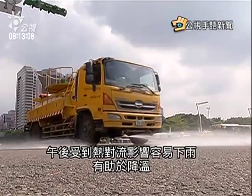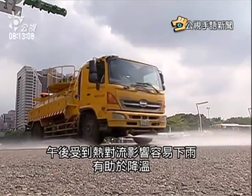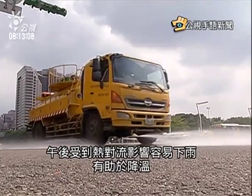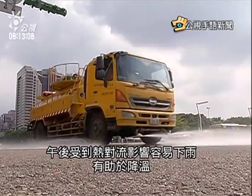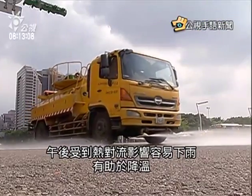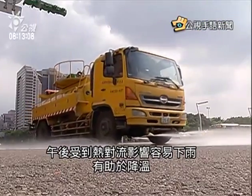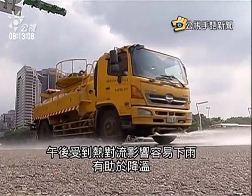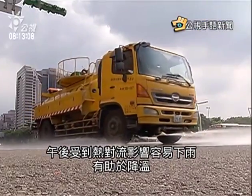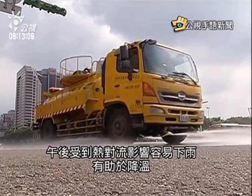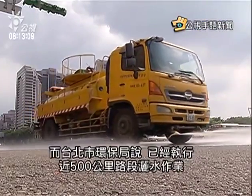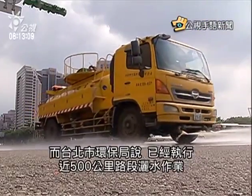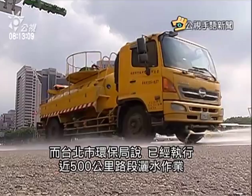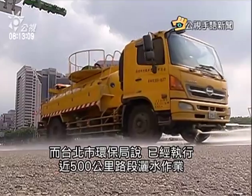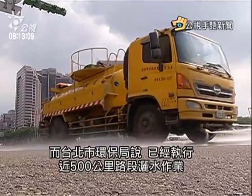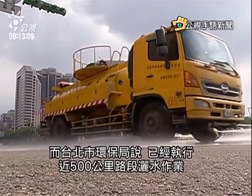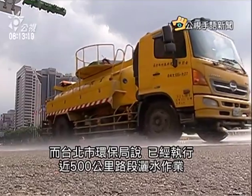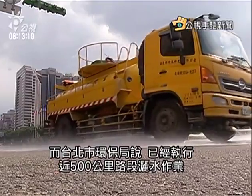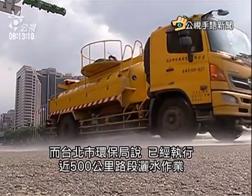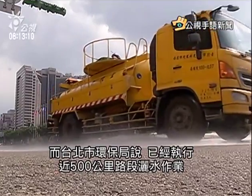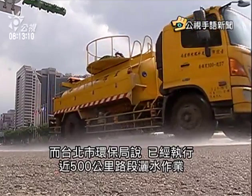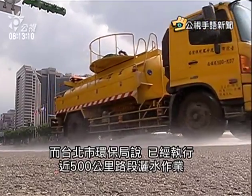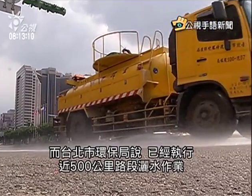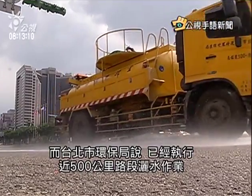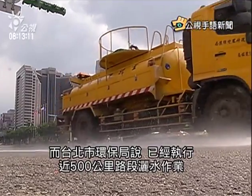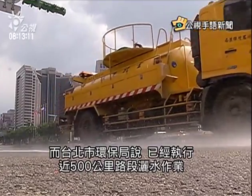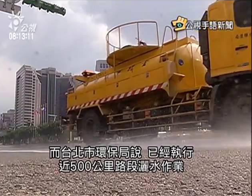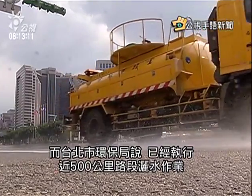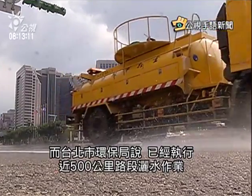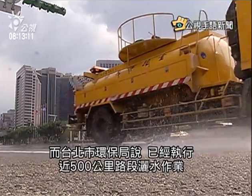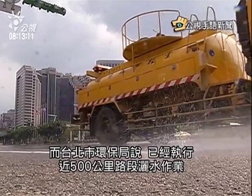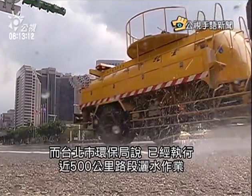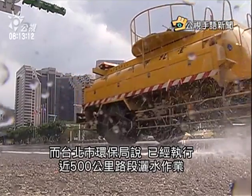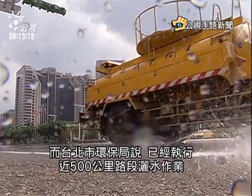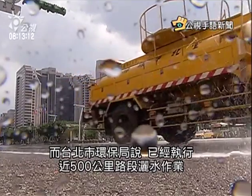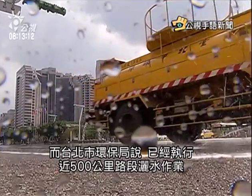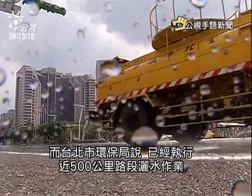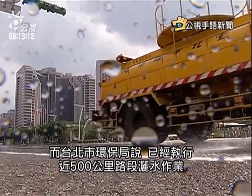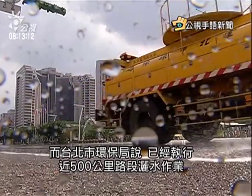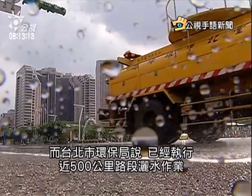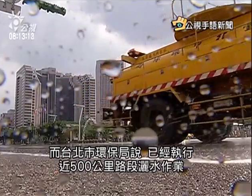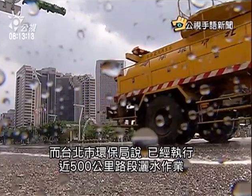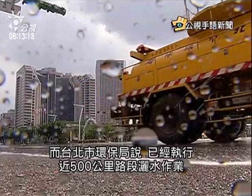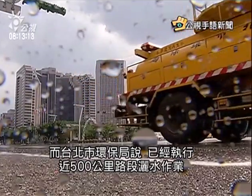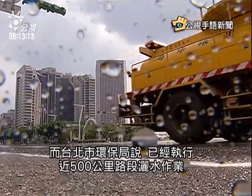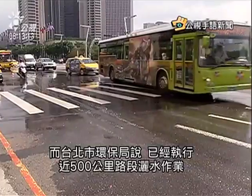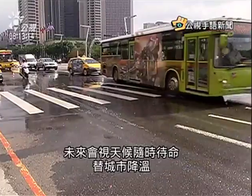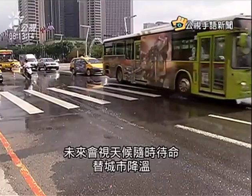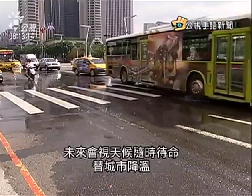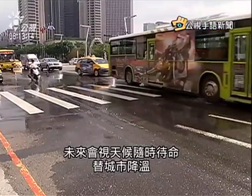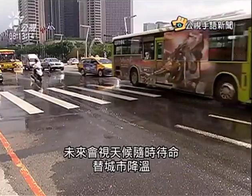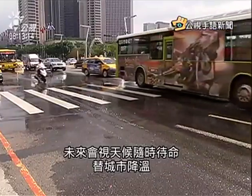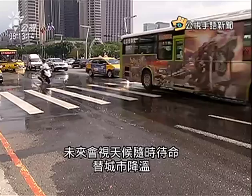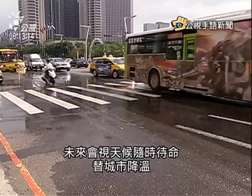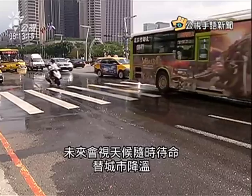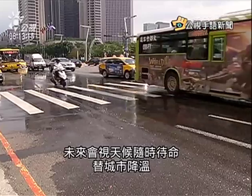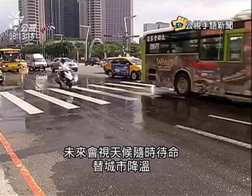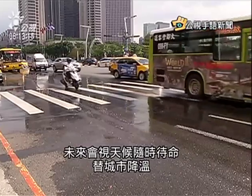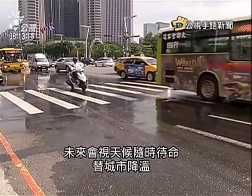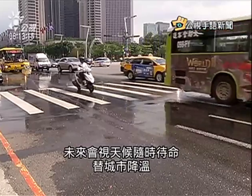于降温。而台北市环保局说，已经执行近500公里路段洒水作业，未来会是天后随时待命，